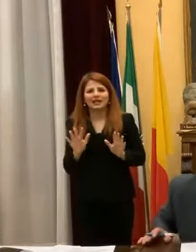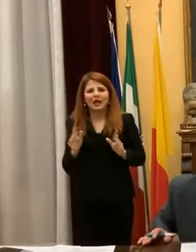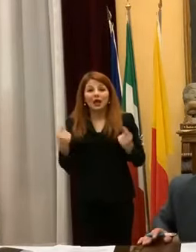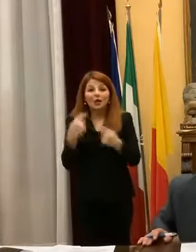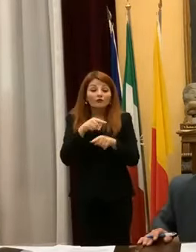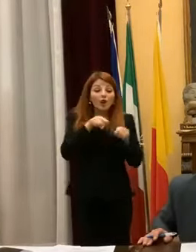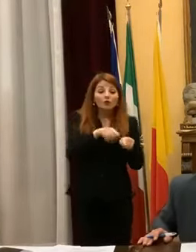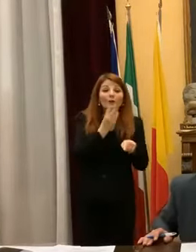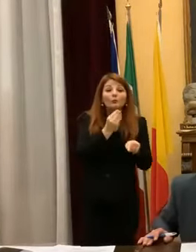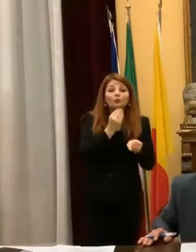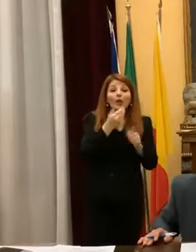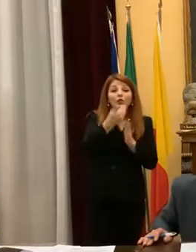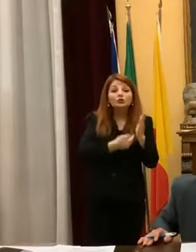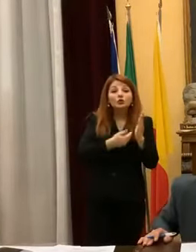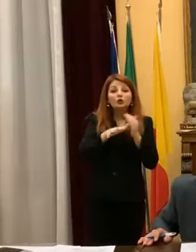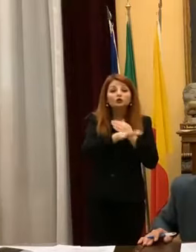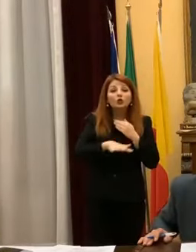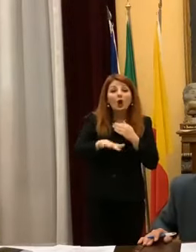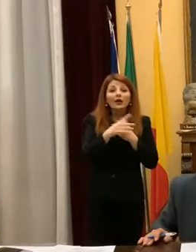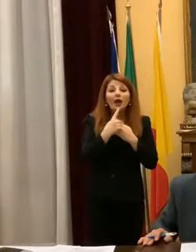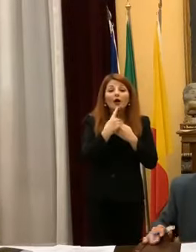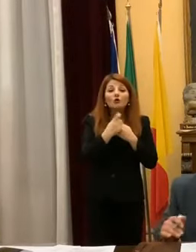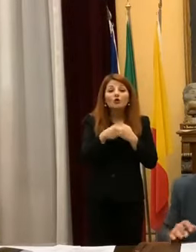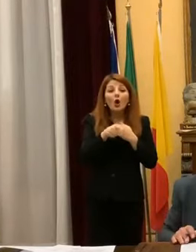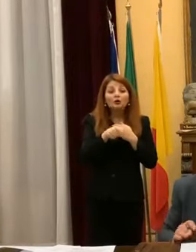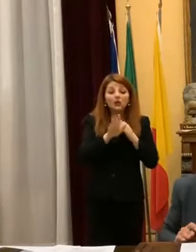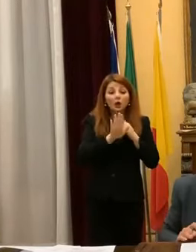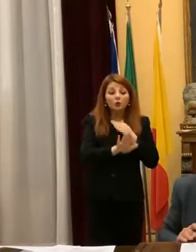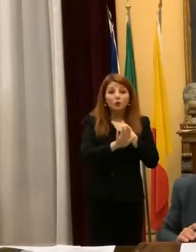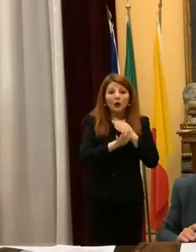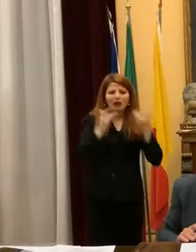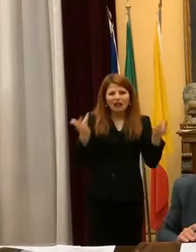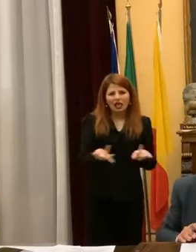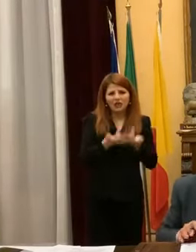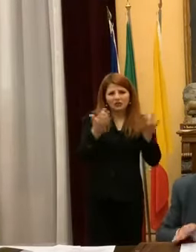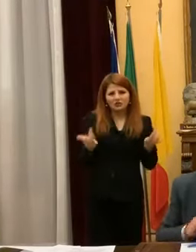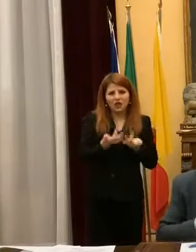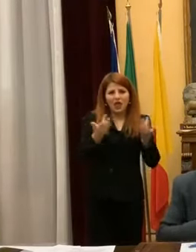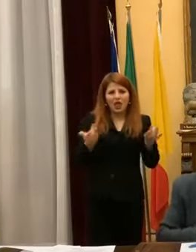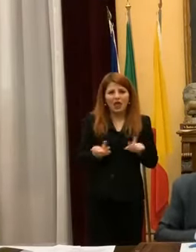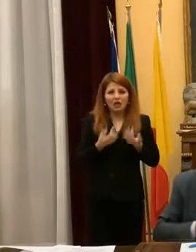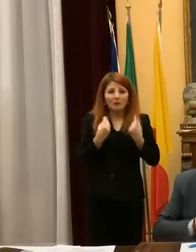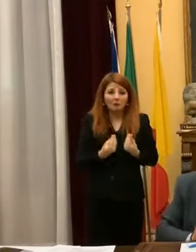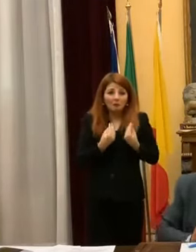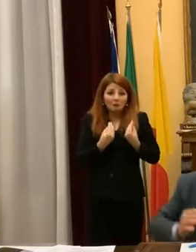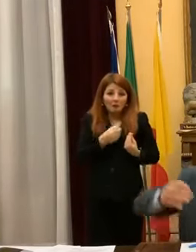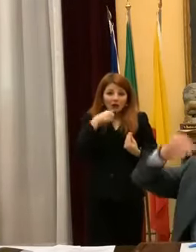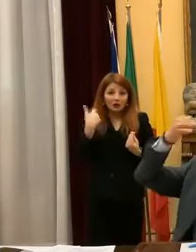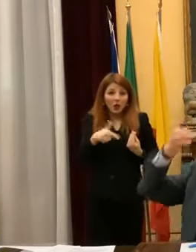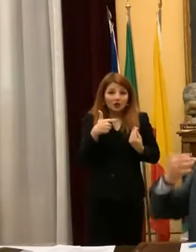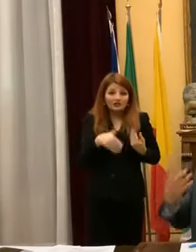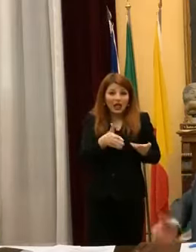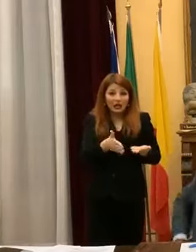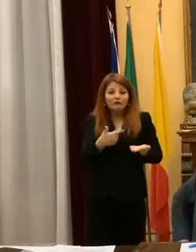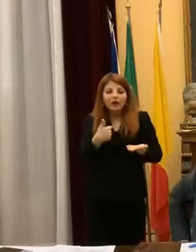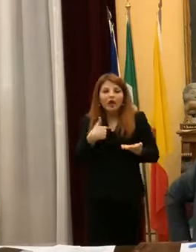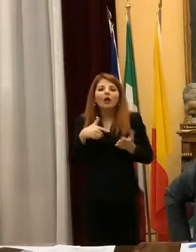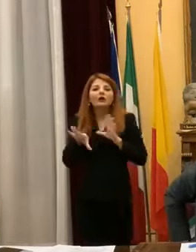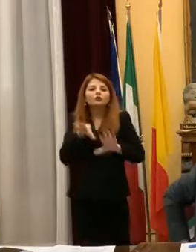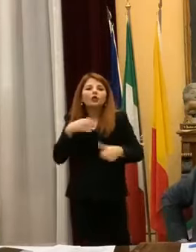E no, ce la siamo presa questa responsabilità perché? Perché la stessa Marzia Furnari, altro capo